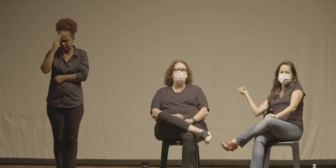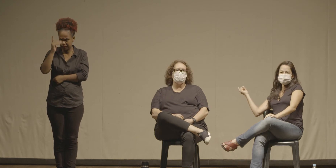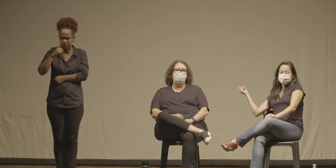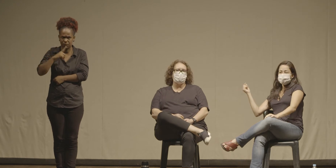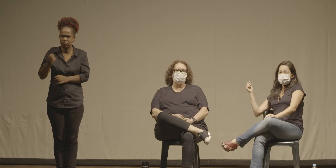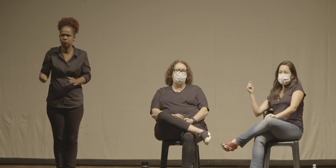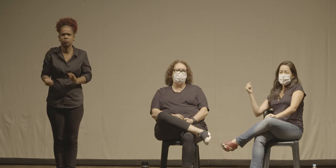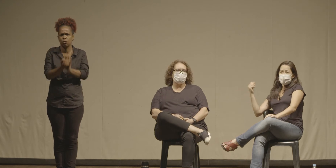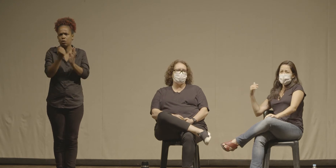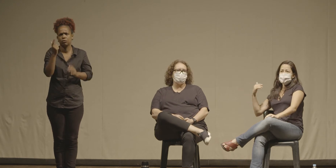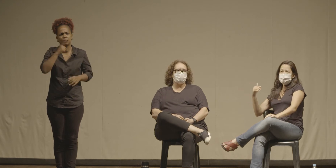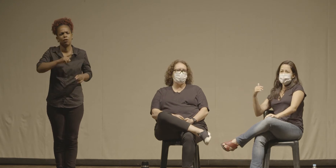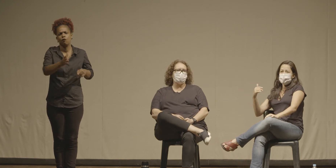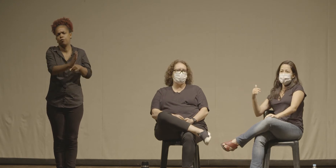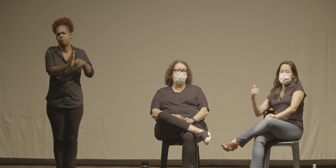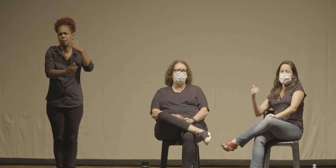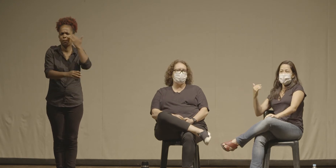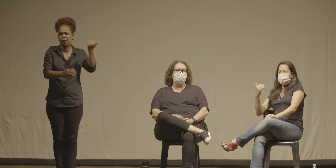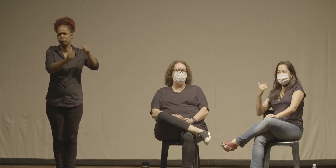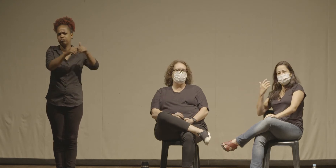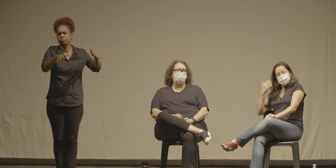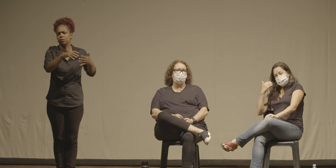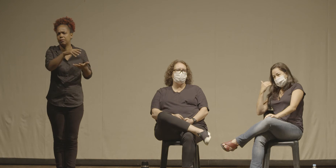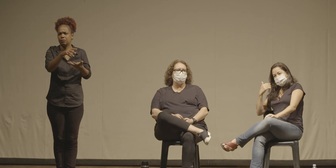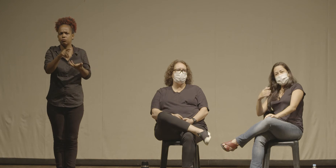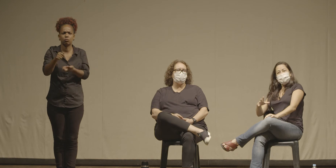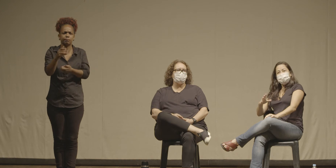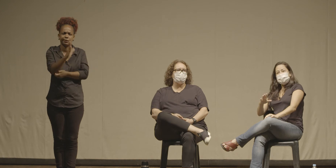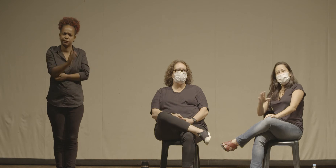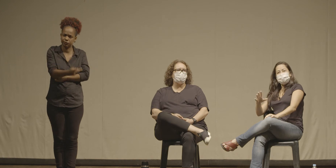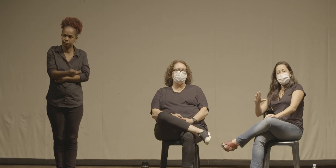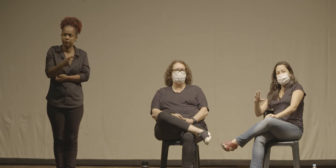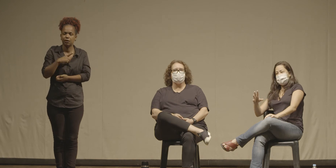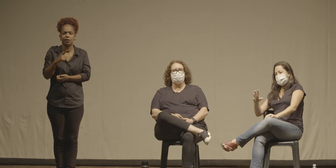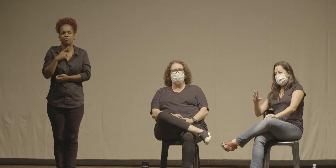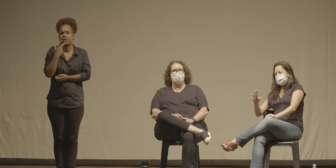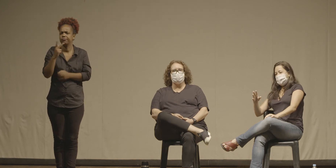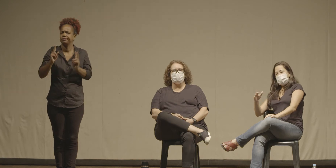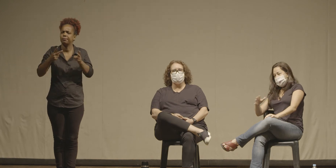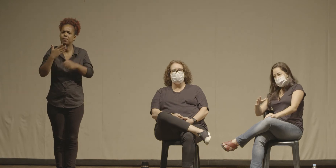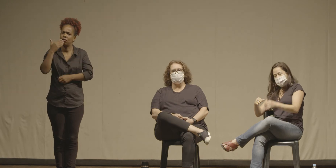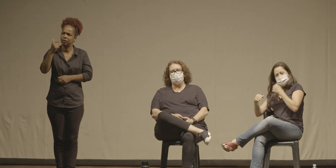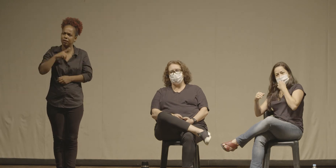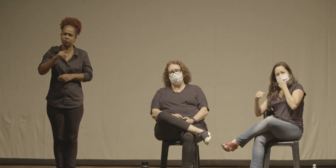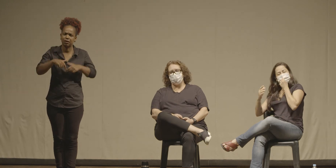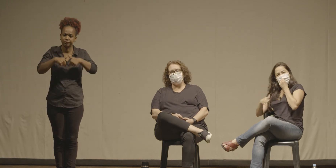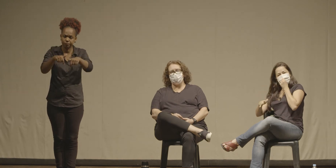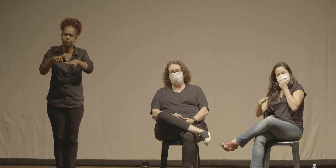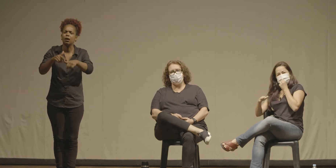longa-metragem. O que eu sempre digo é melhor feito do que não feito, sabe?